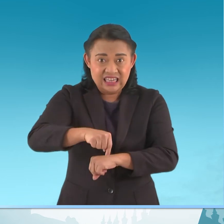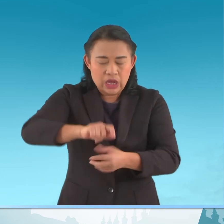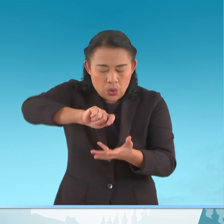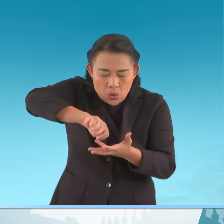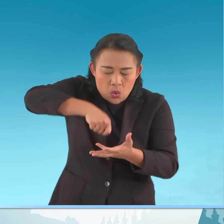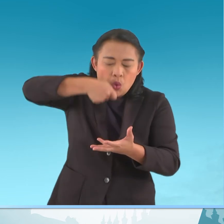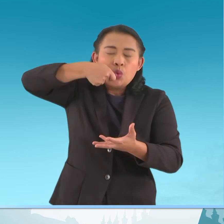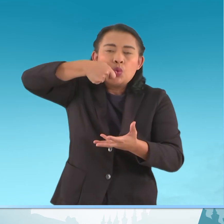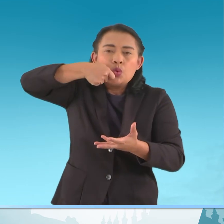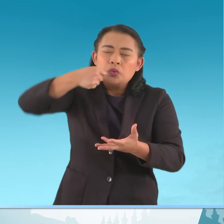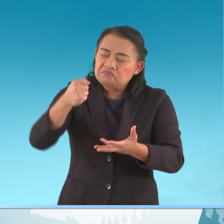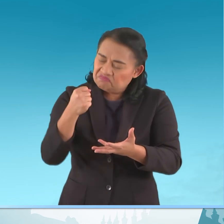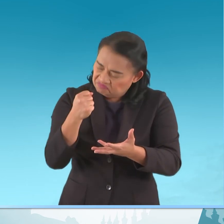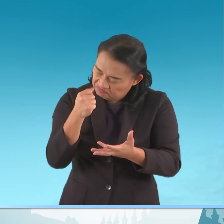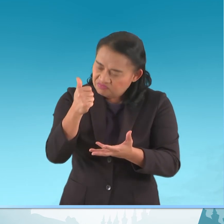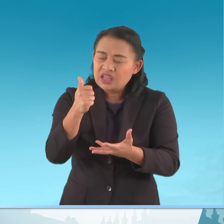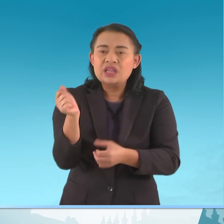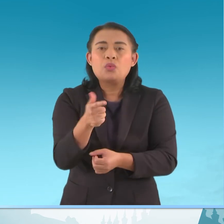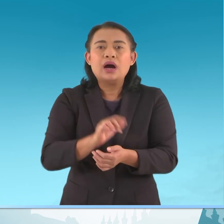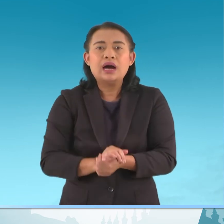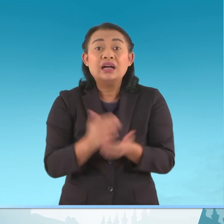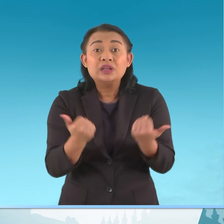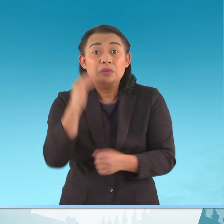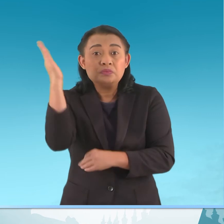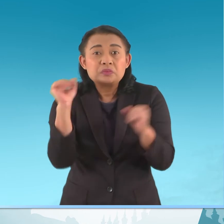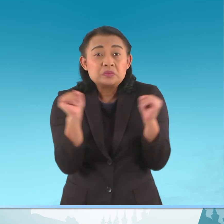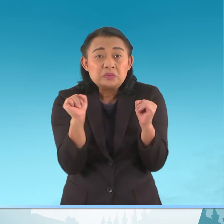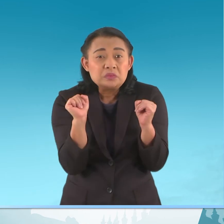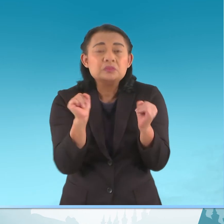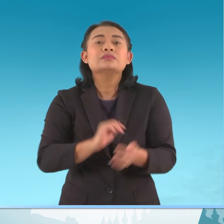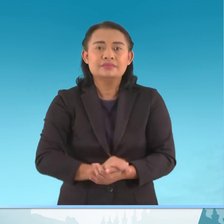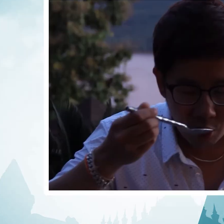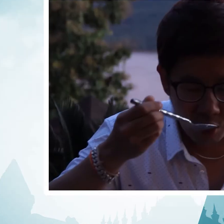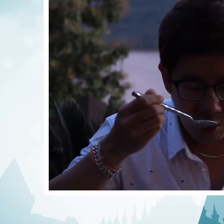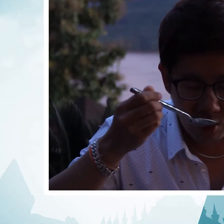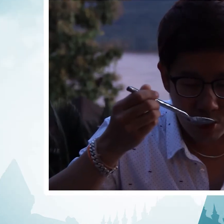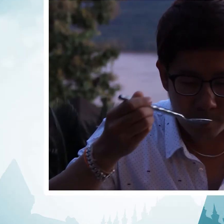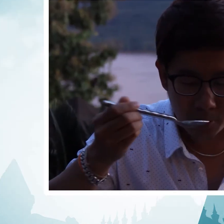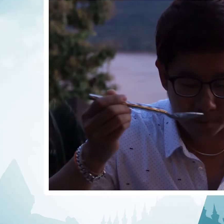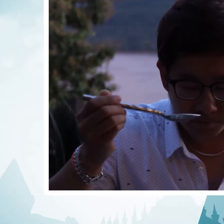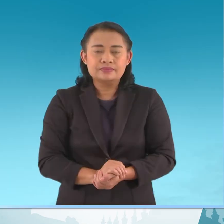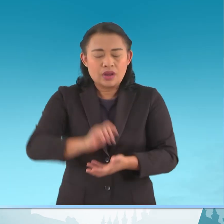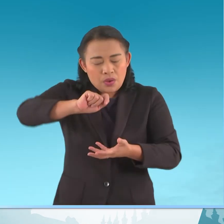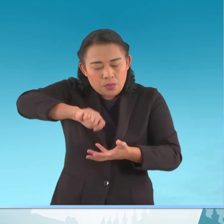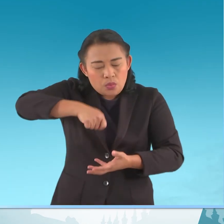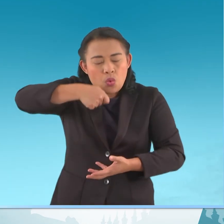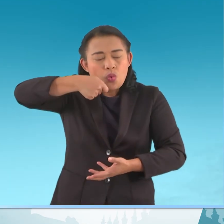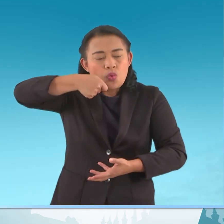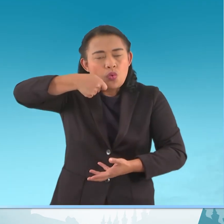ถือว่าซดได้คล่องคอดีเหลือเกินนะครับในช่วงอากาศเย็นๆแบบนี้อ่ะอัด